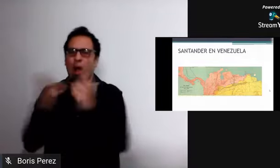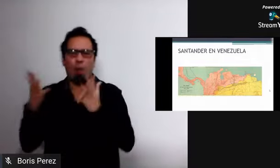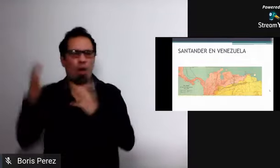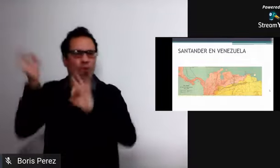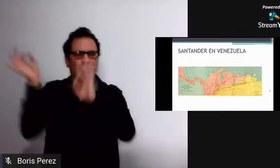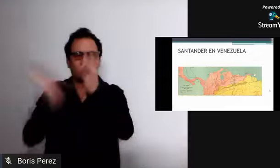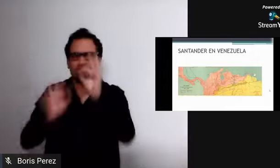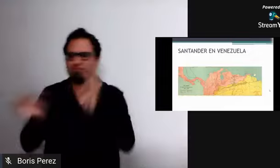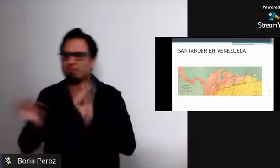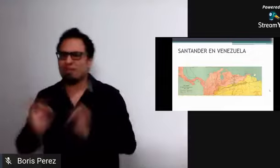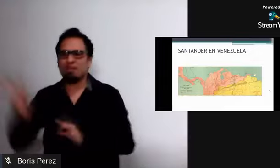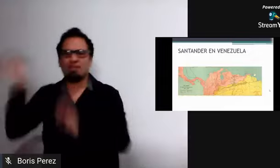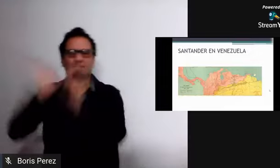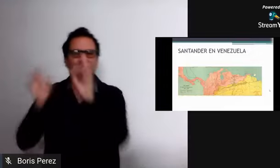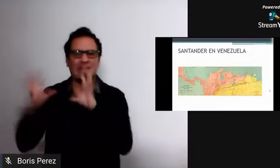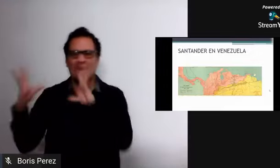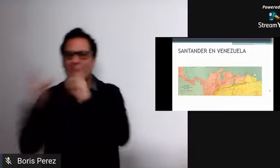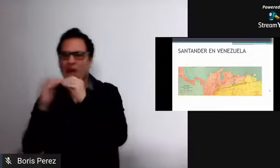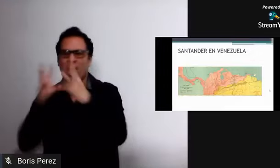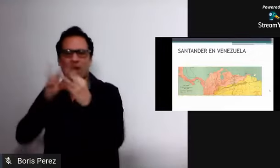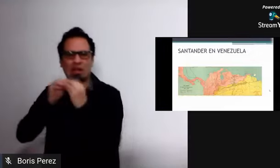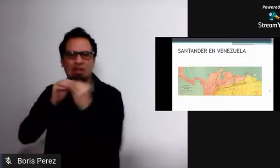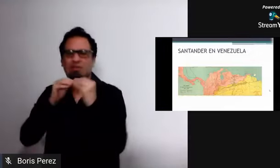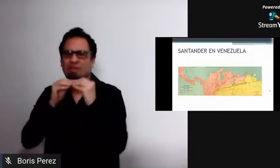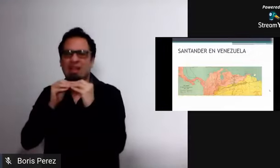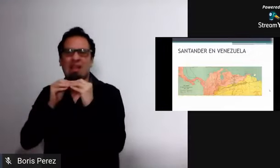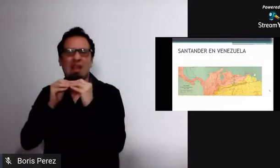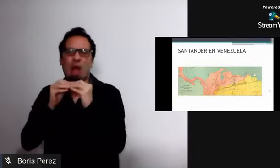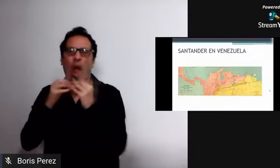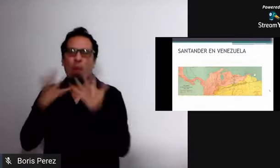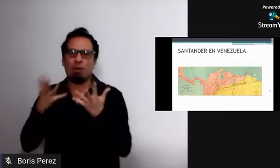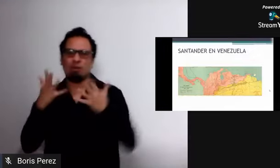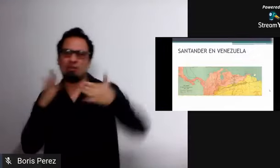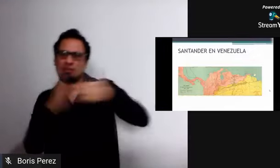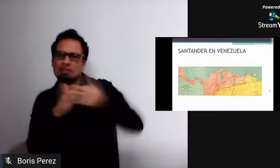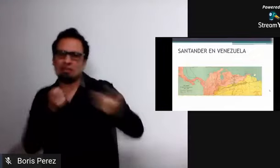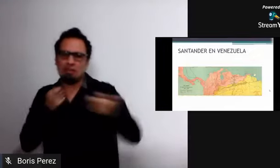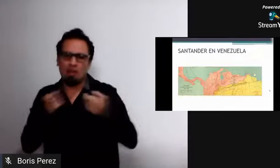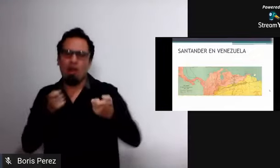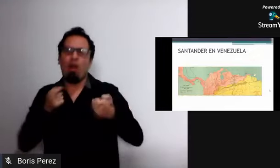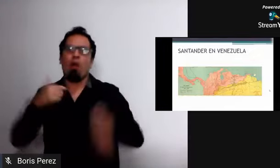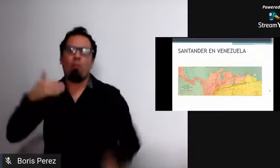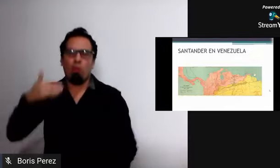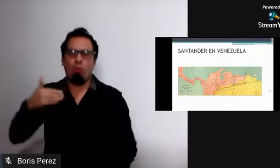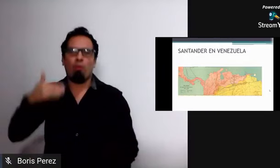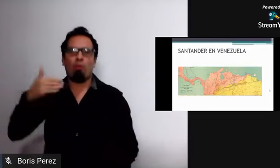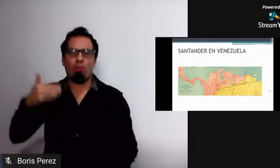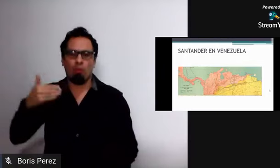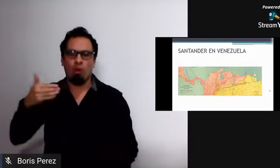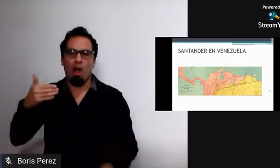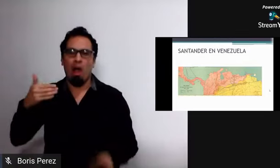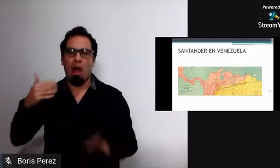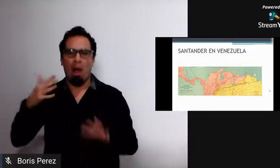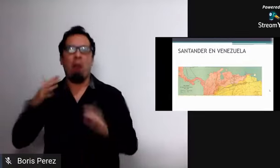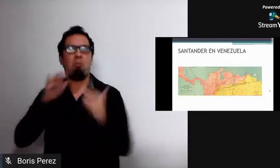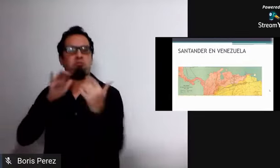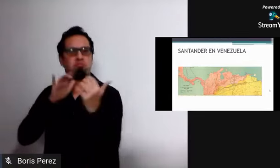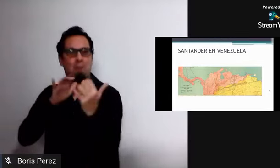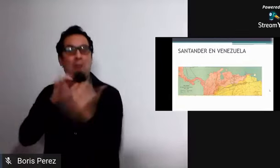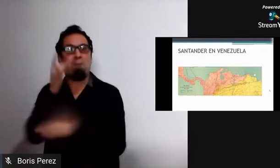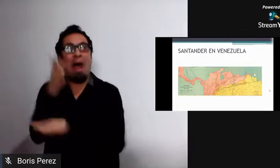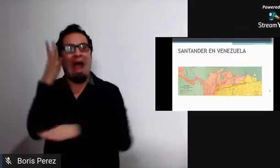colombiano, ya que pues Simón Bolívar había ganado gran parte de la zona geográfica del territorio de